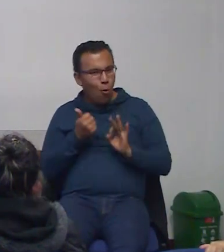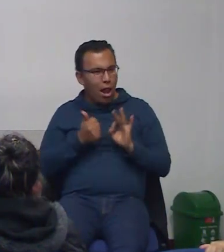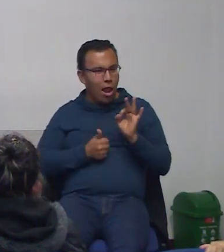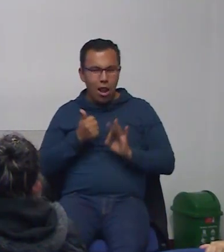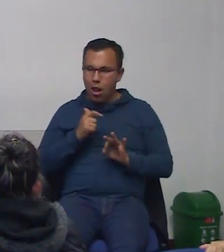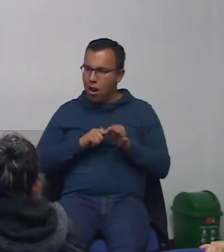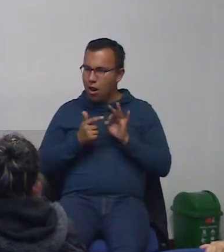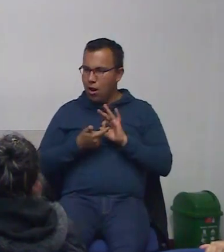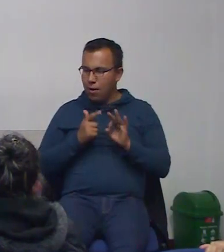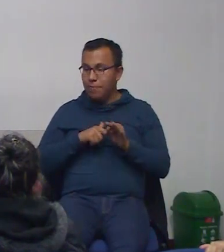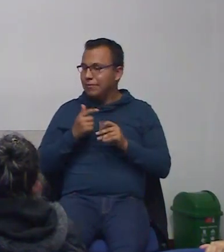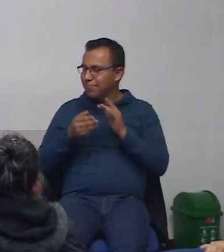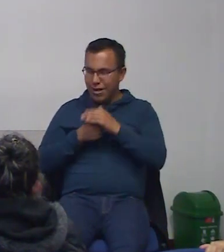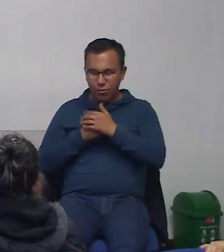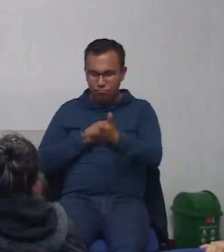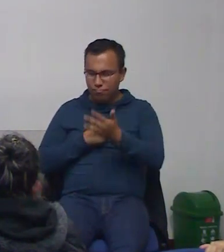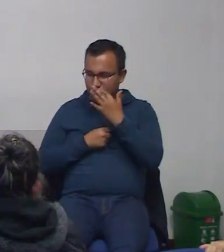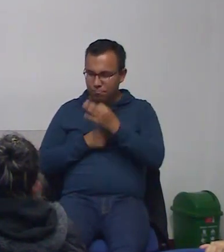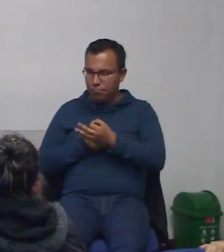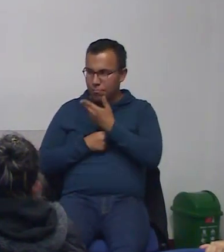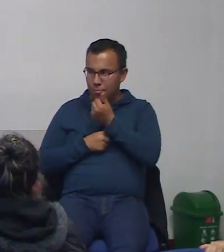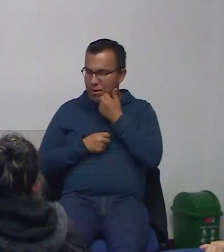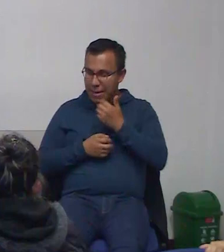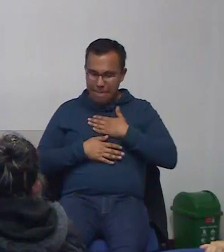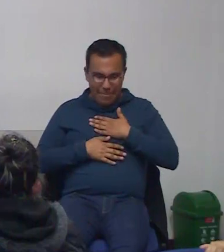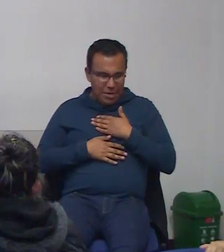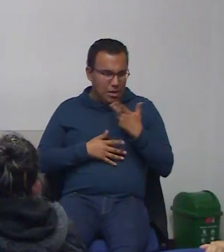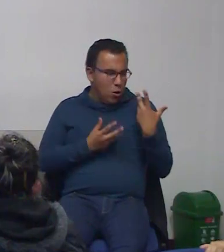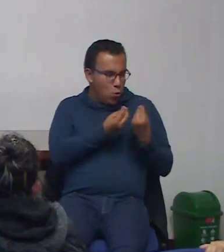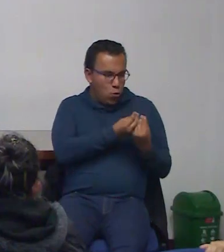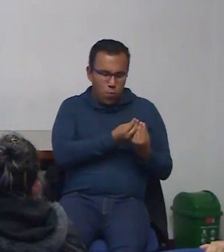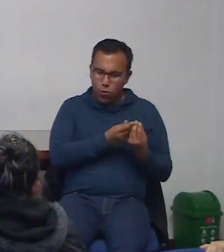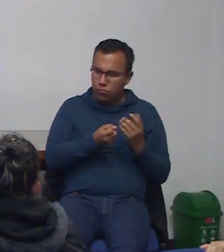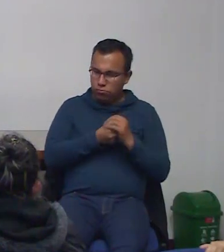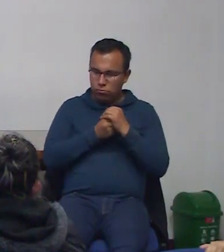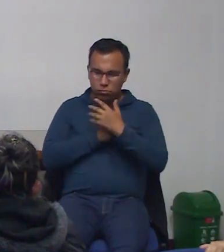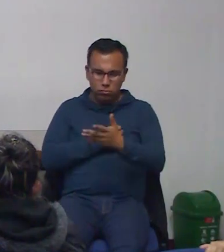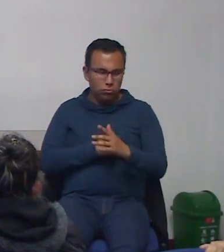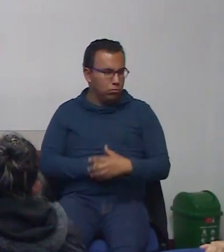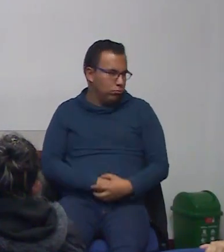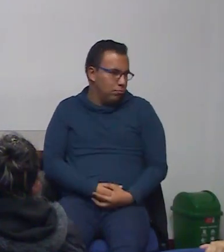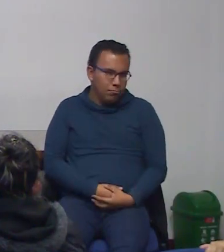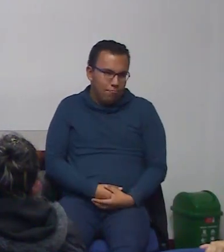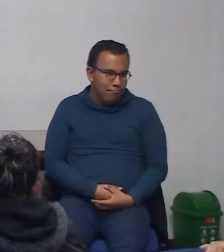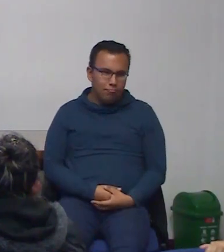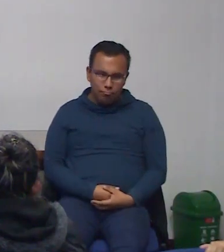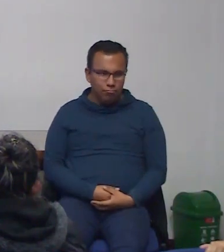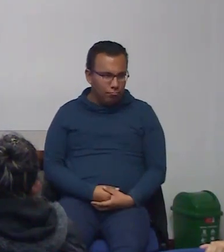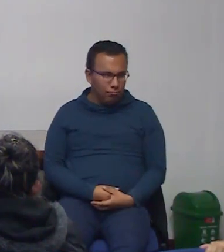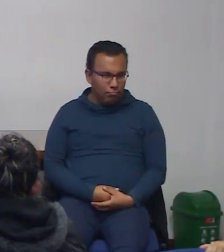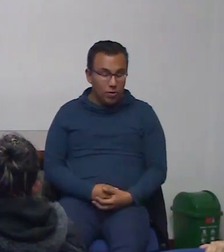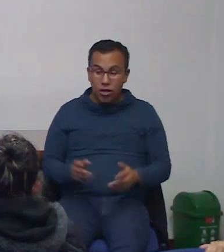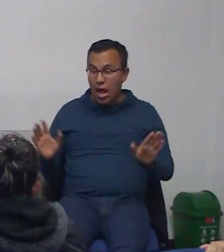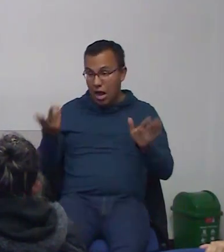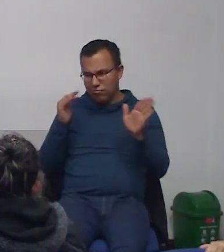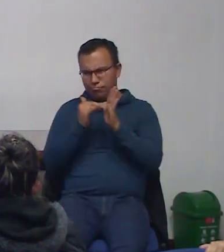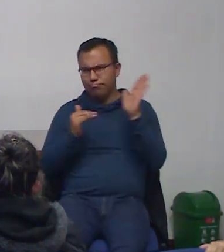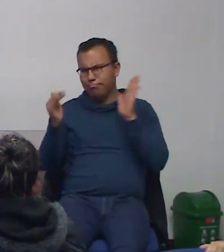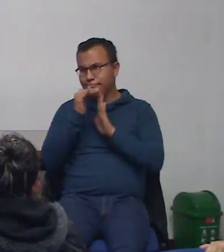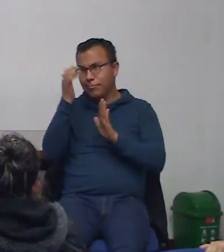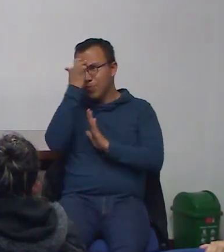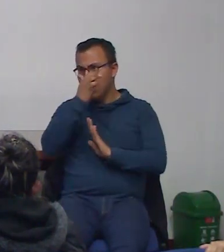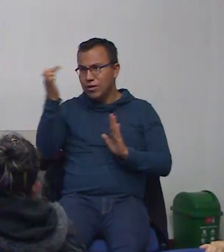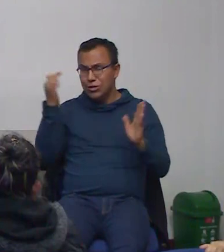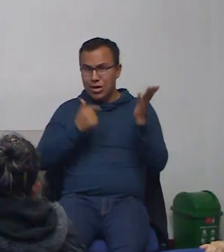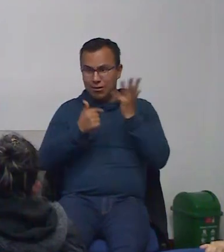creo que funciona mucho la honestidad no sé de parte mía o de parte del equipo porque nosotros no nunca vamos a ofrecer algo que realmente no